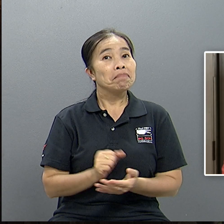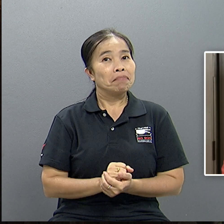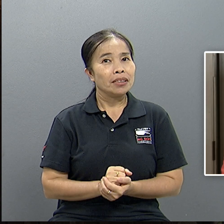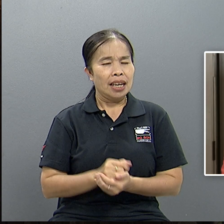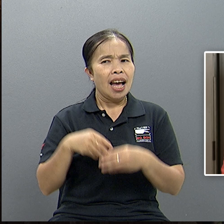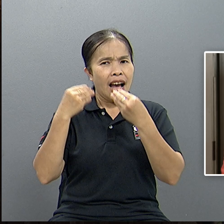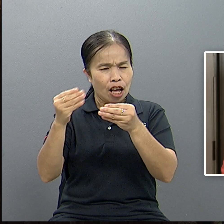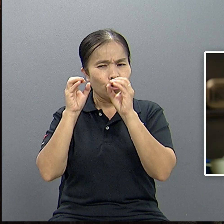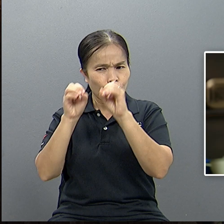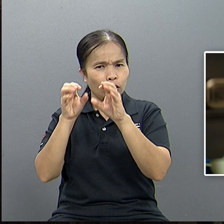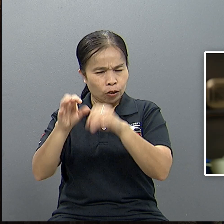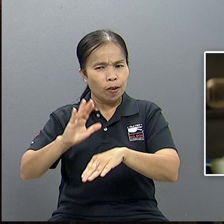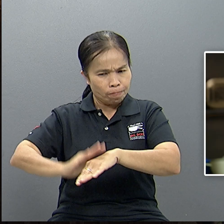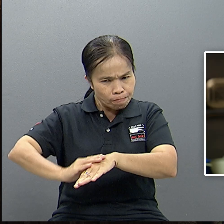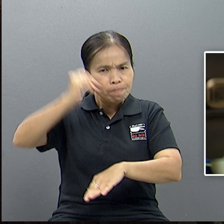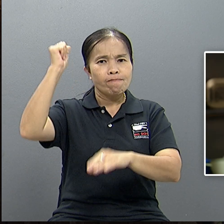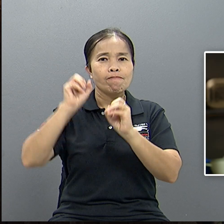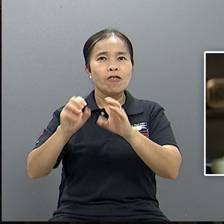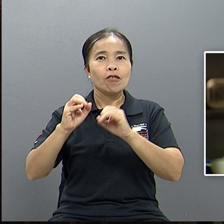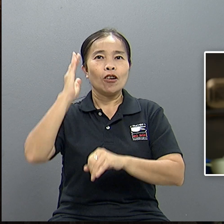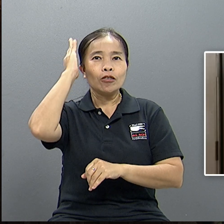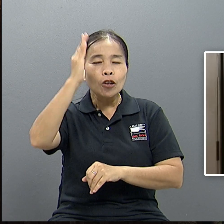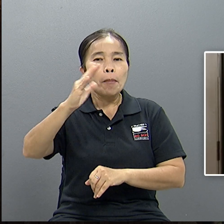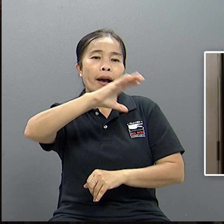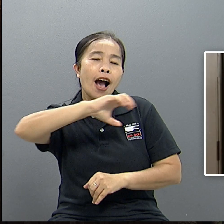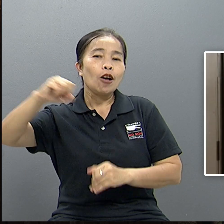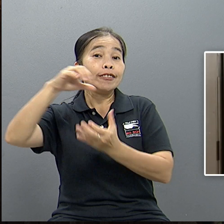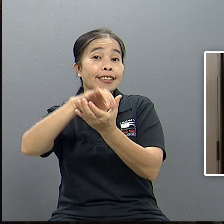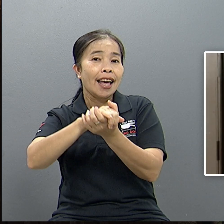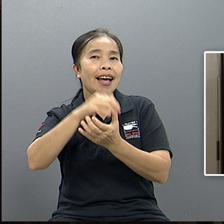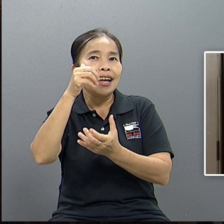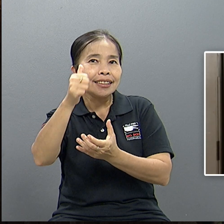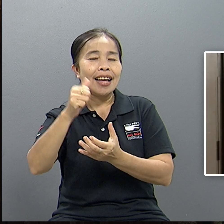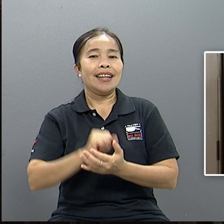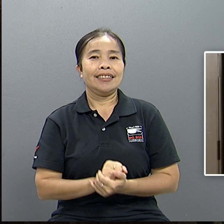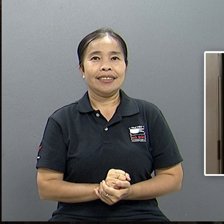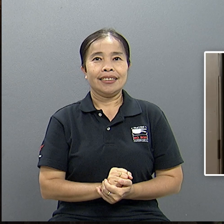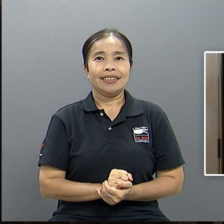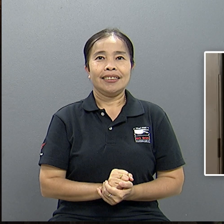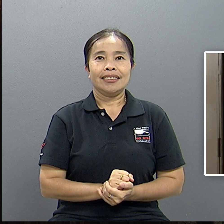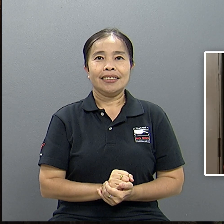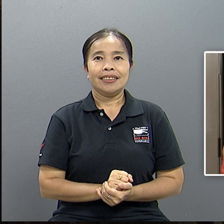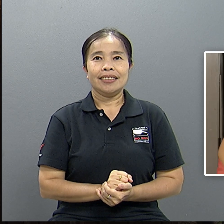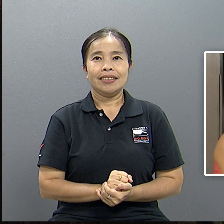จทุ่มเทสอนให้เก่งเผื่ออีกหน่อยจะได้ดิบได้ดีจะได้ไม่ลืมคนเป็นครู